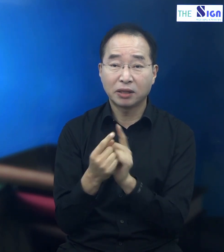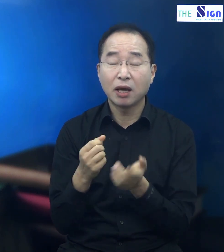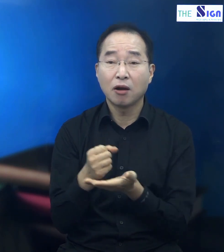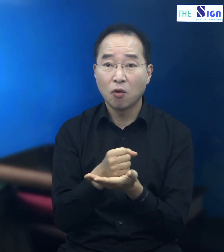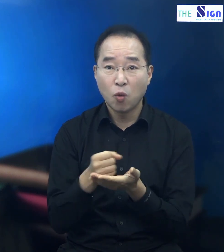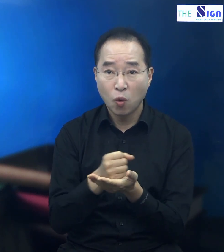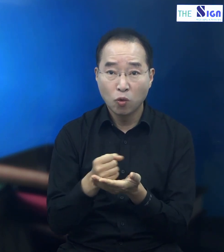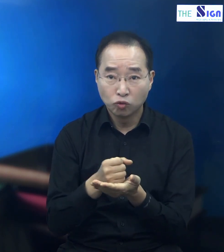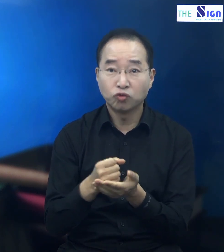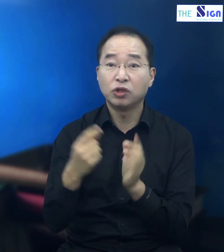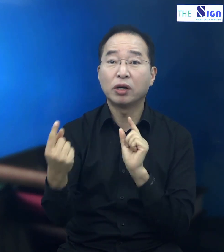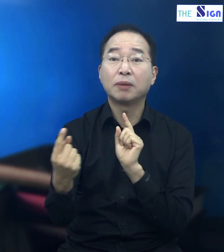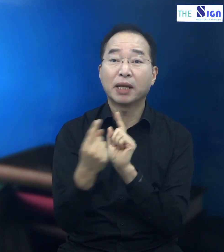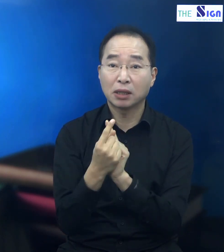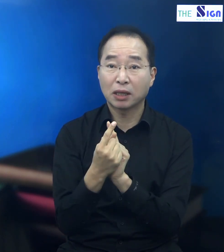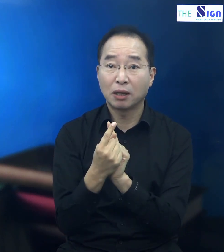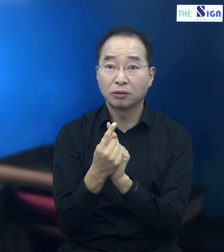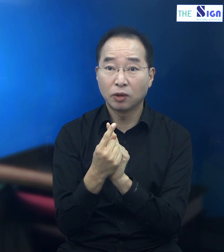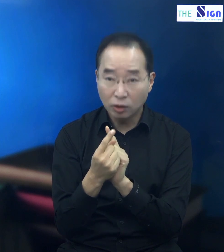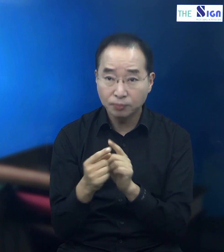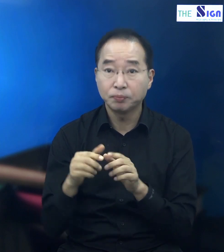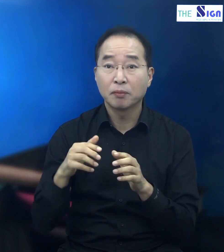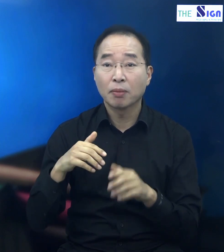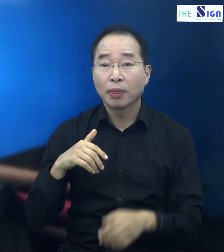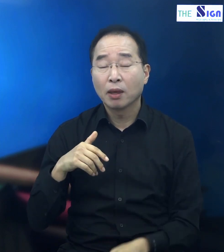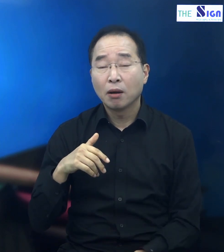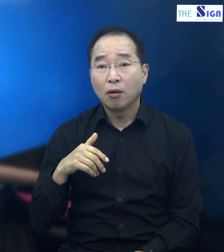때 우연히 만나다 또는